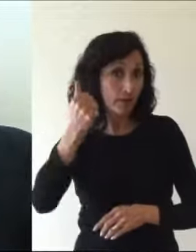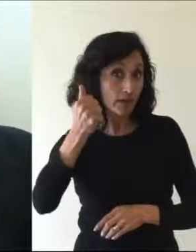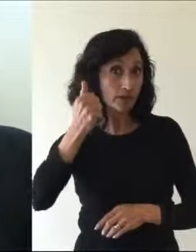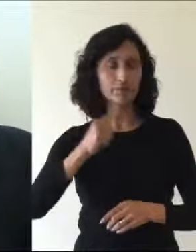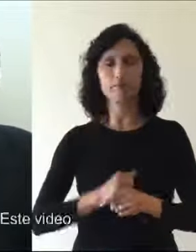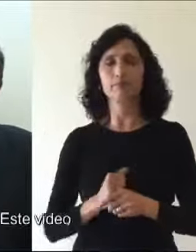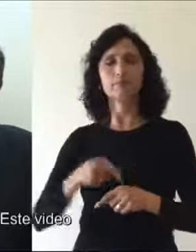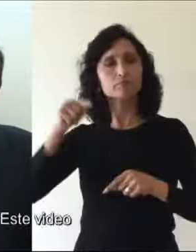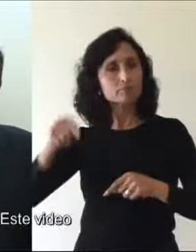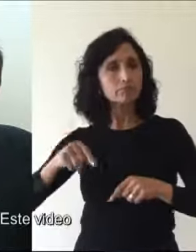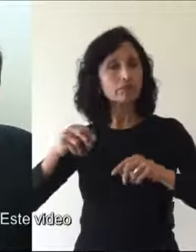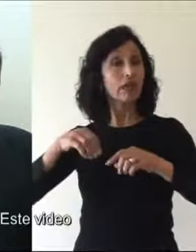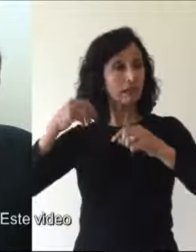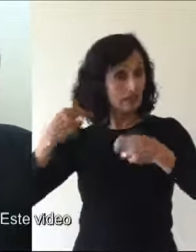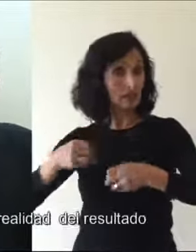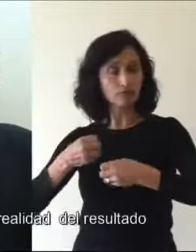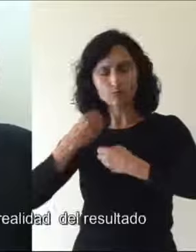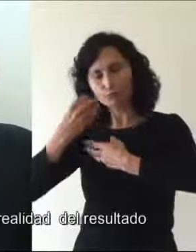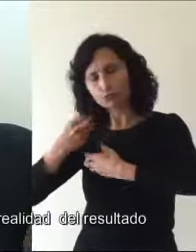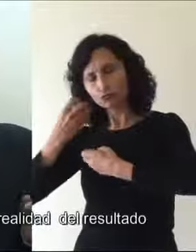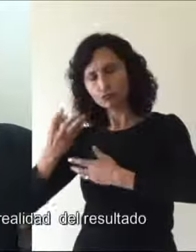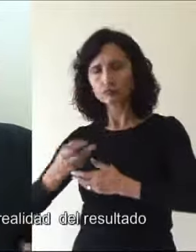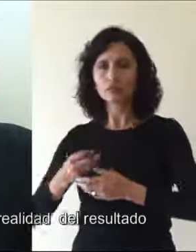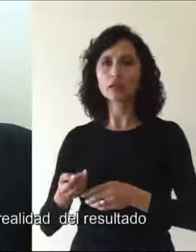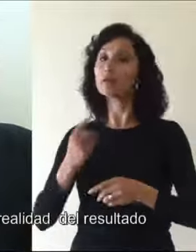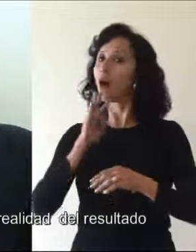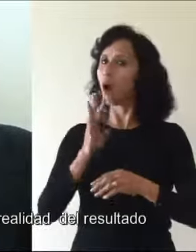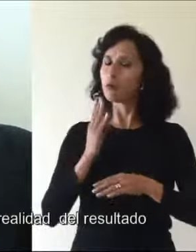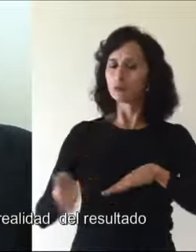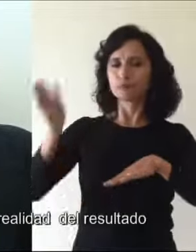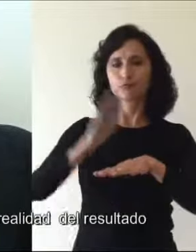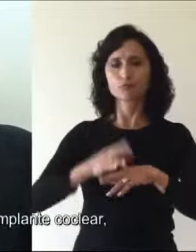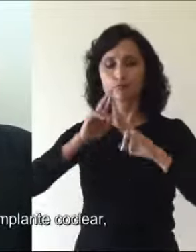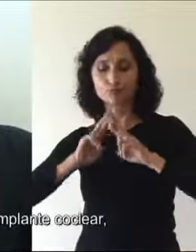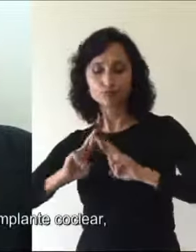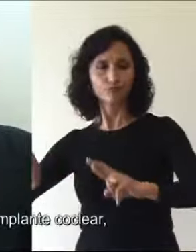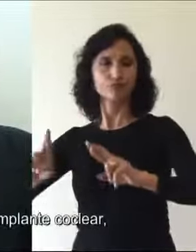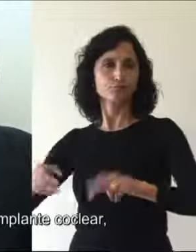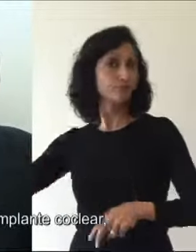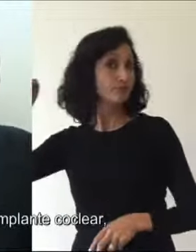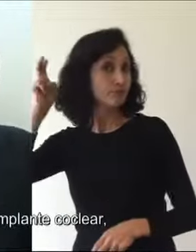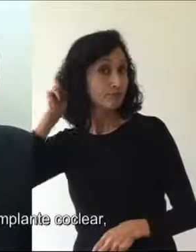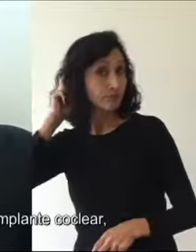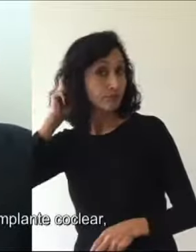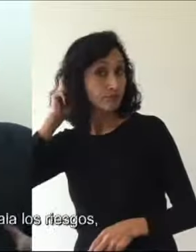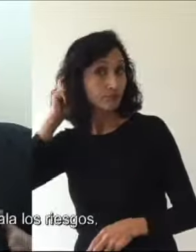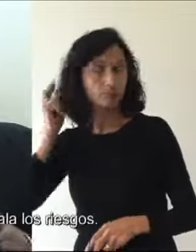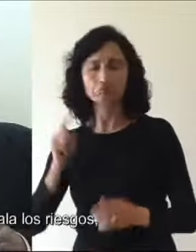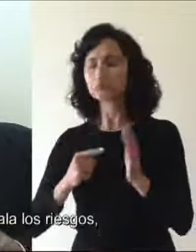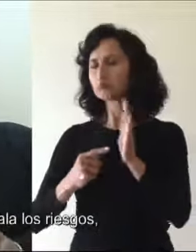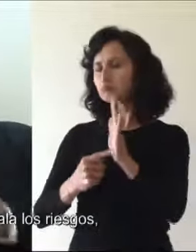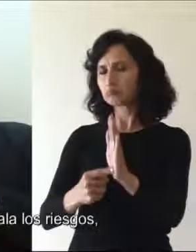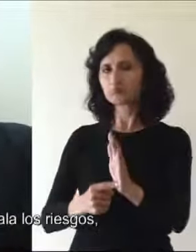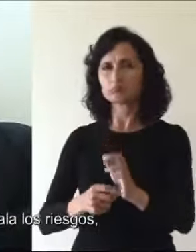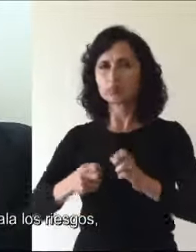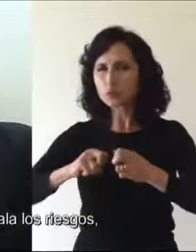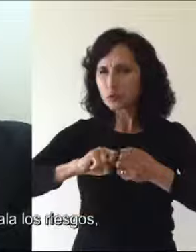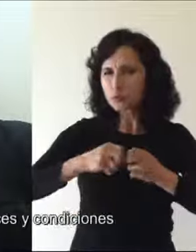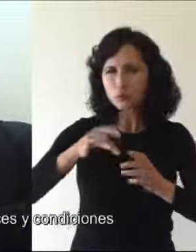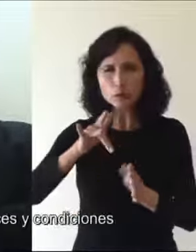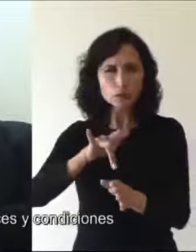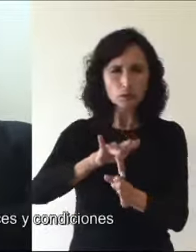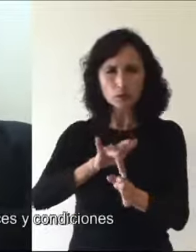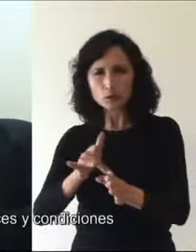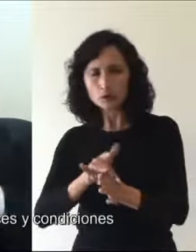2010. Este video aborda la realidad del resultado del implante coclear, señala los